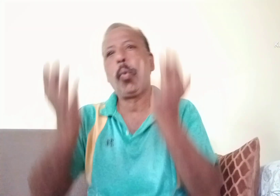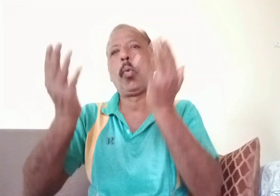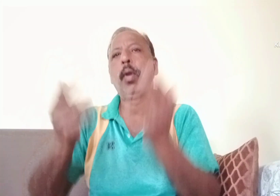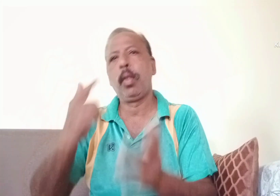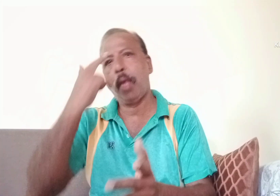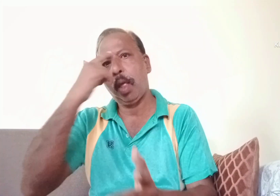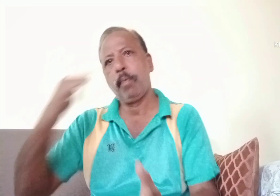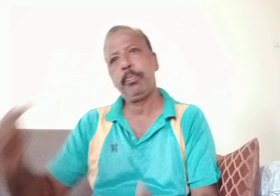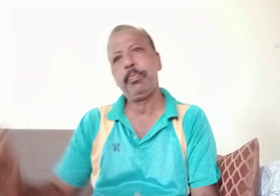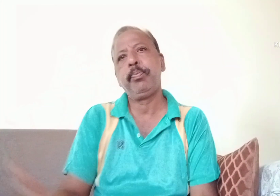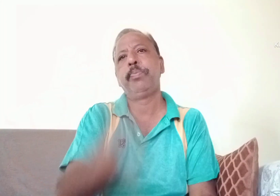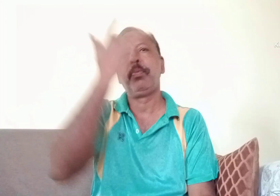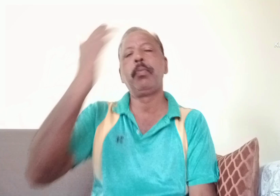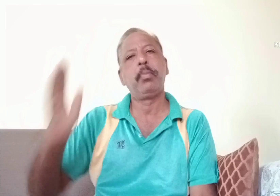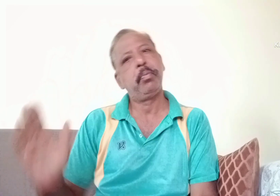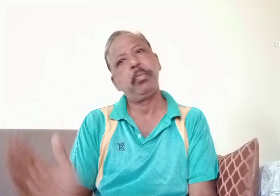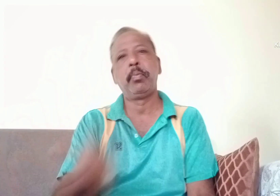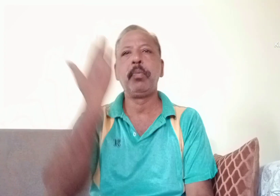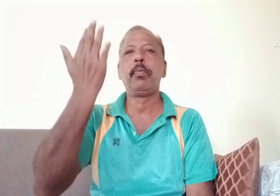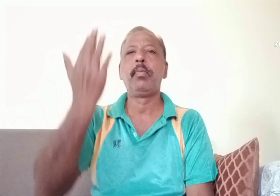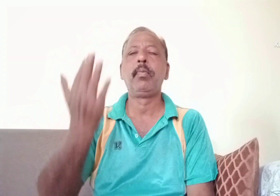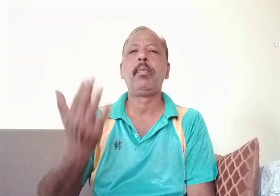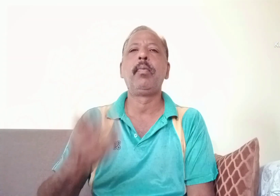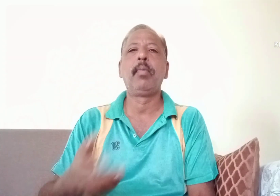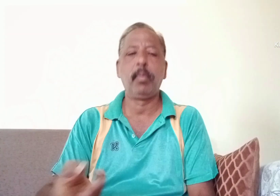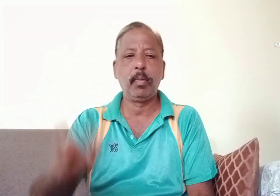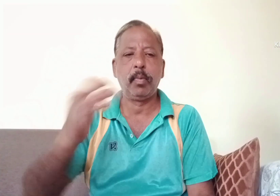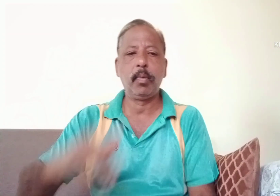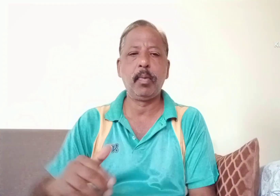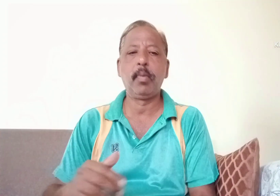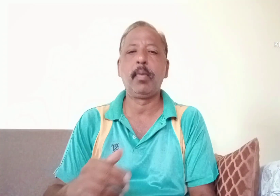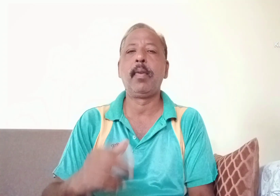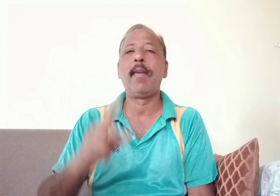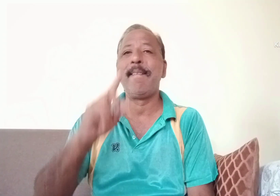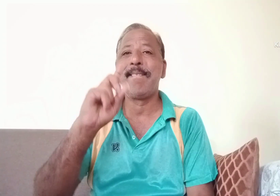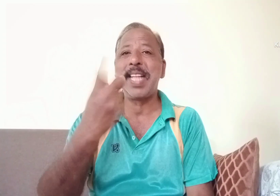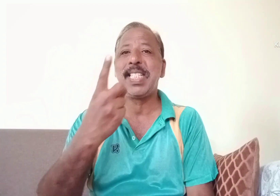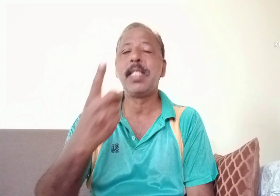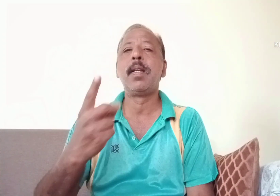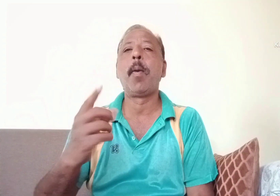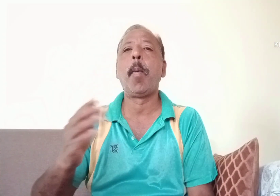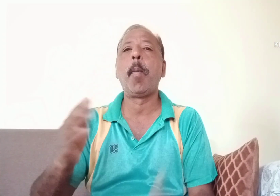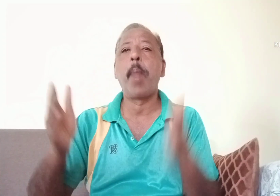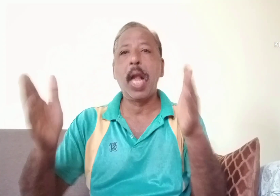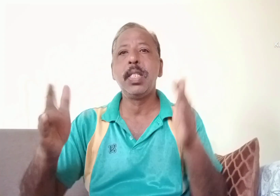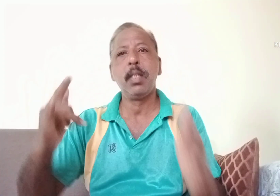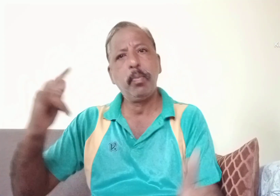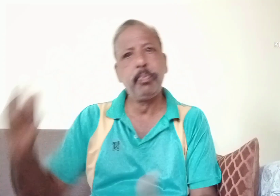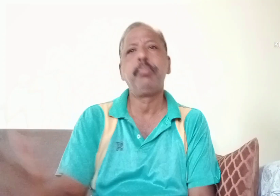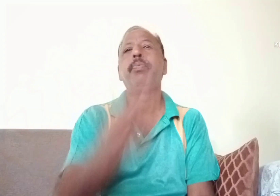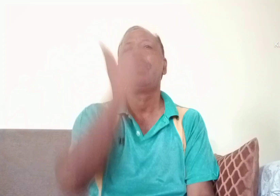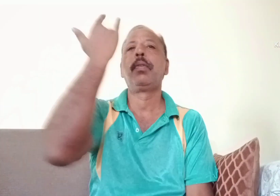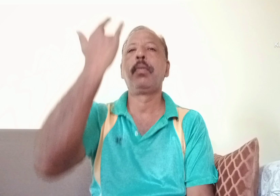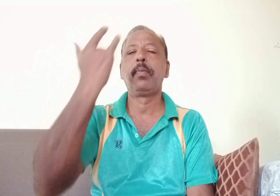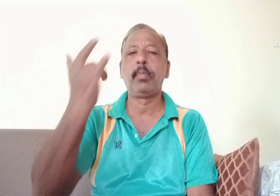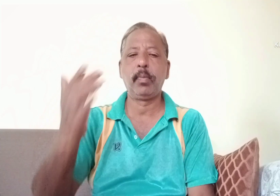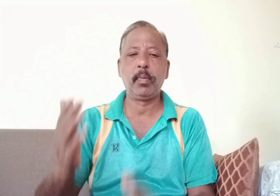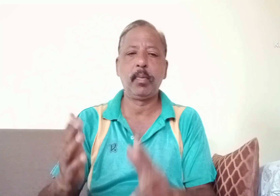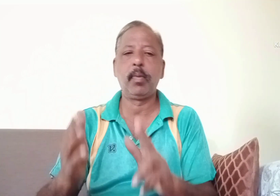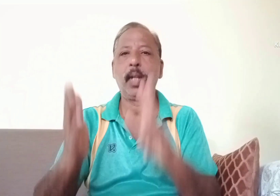वाओ, जग्गू, भैया का नाम भाभी के हाथ में उतना ही परफेक्ट लगता है जितना भैया भाभी के साथ